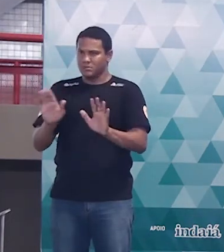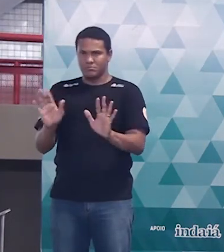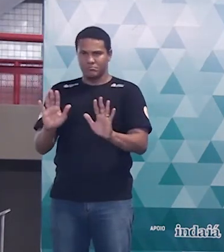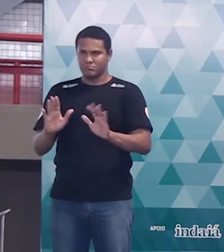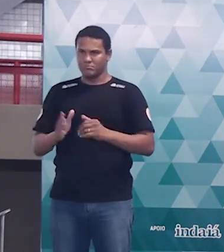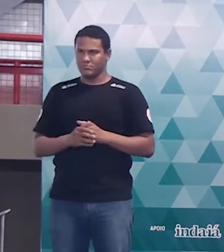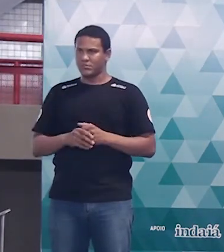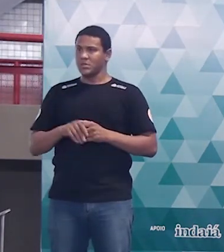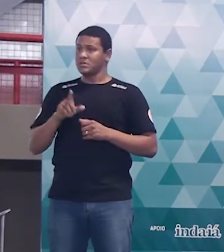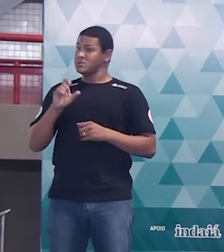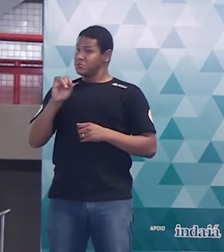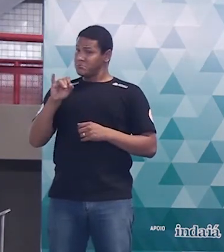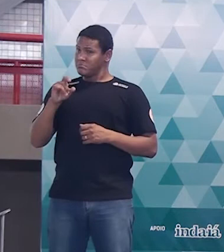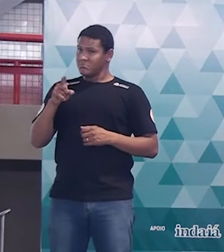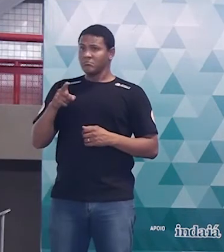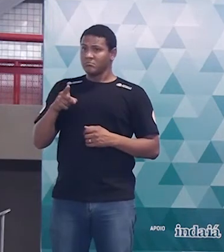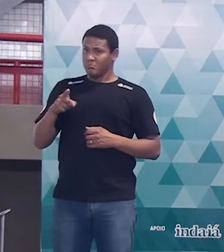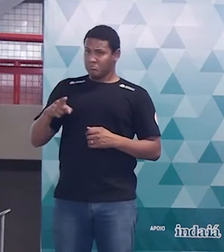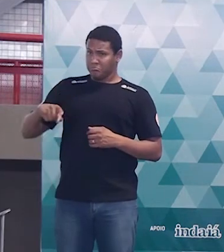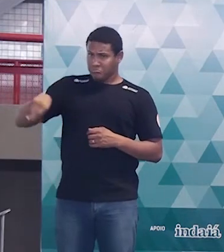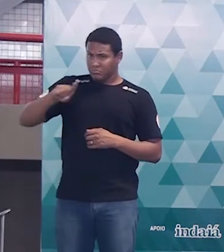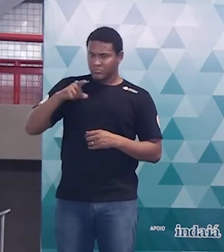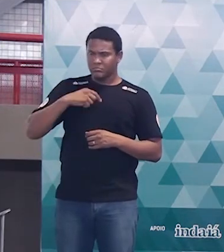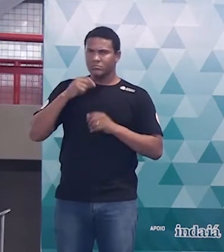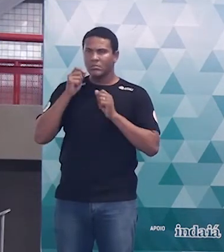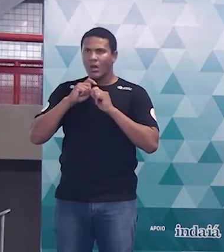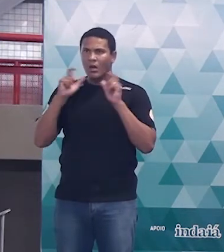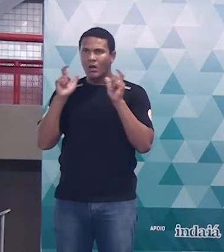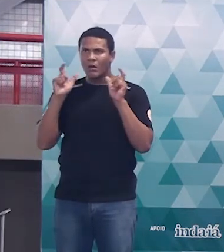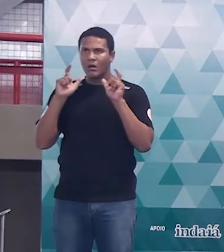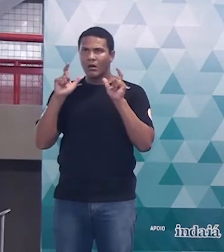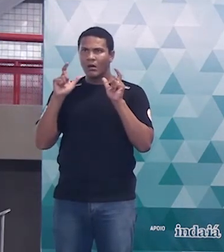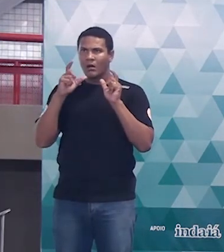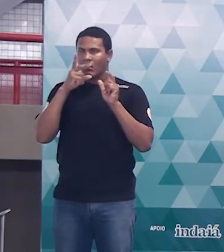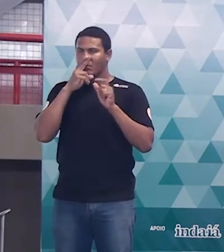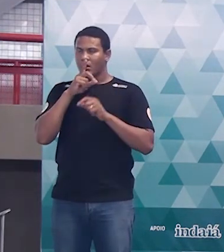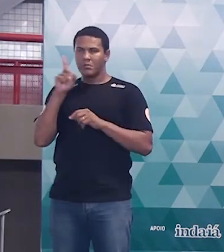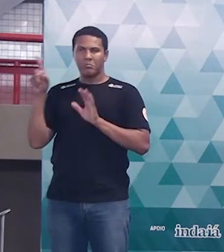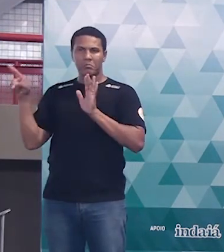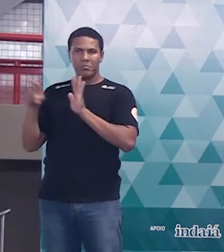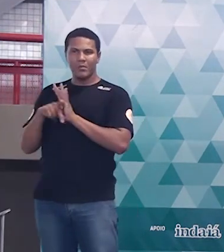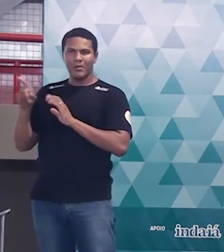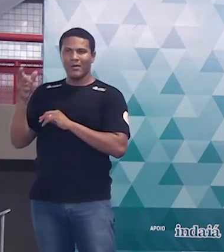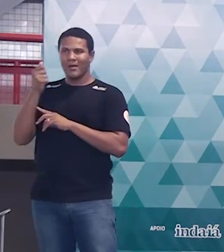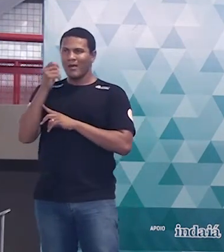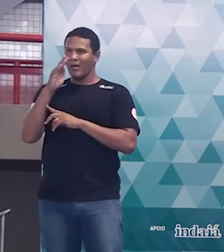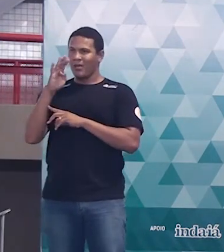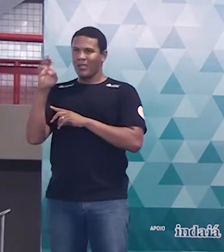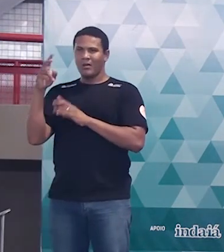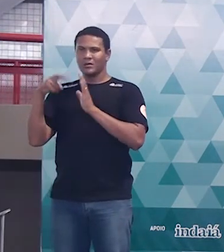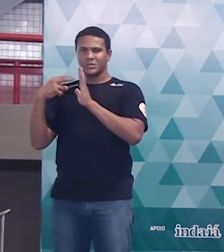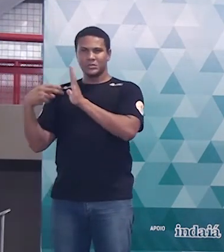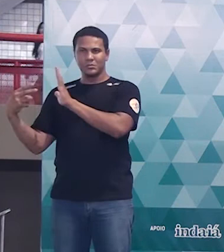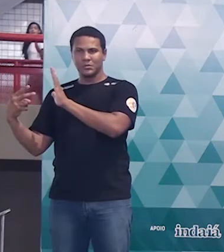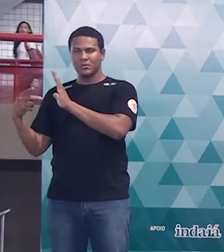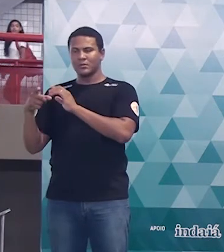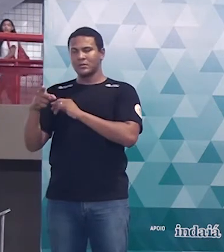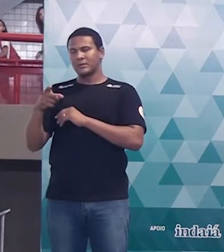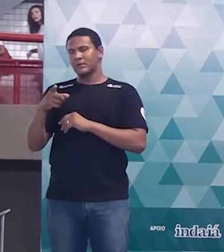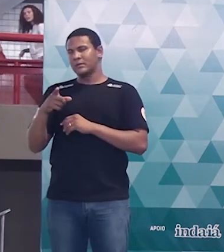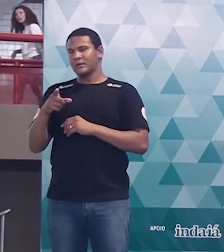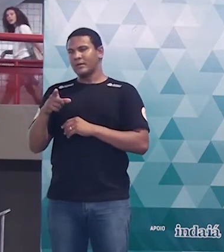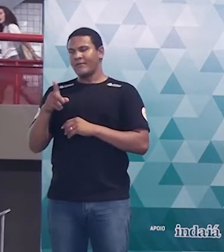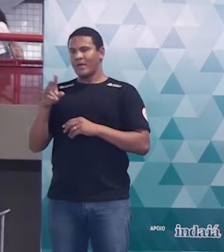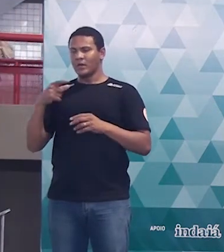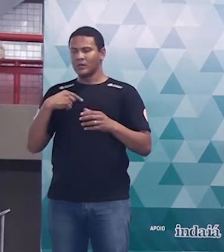matemáticos. Se você se assustar com a simbologia que aparecem nas questões e nos livros, tu não faz uma